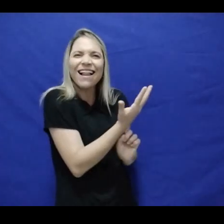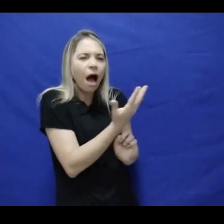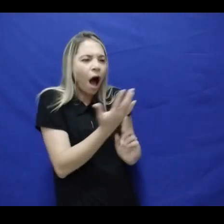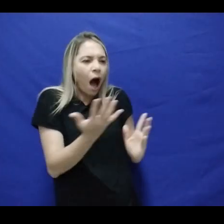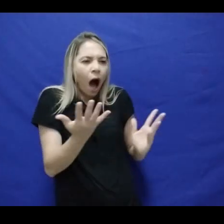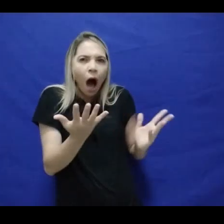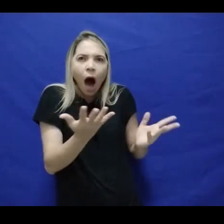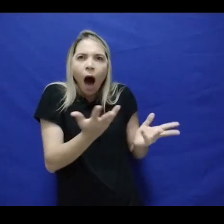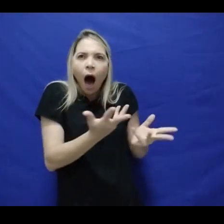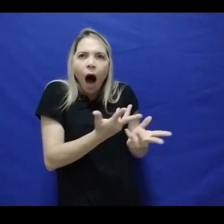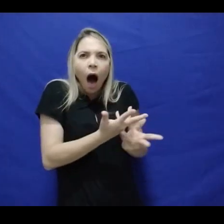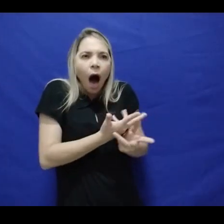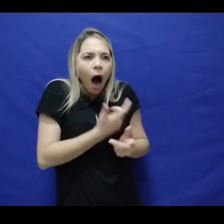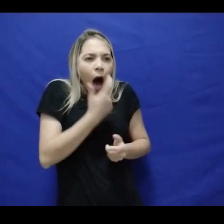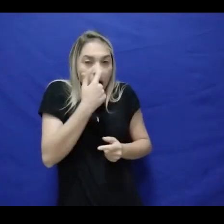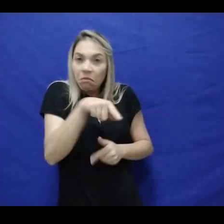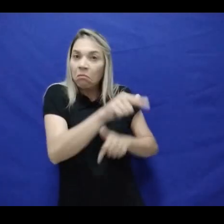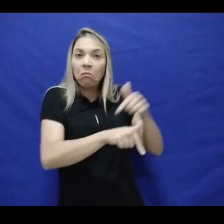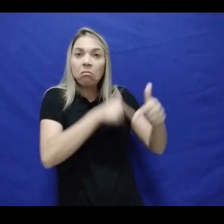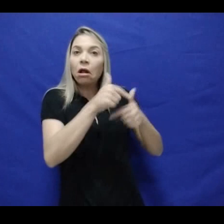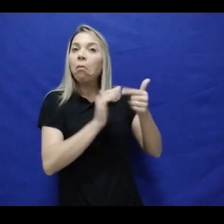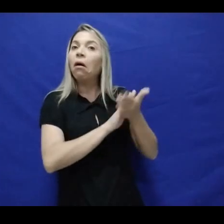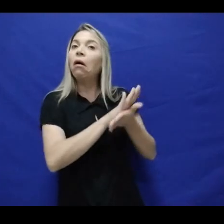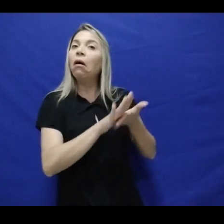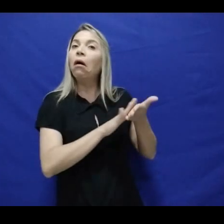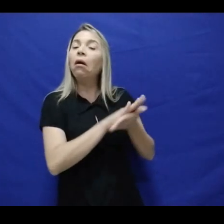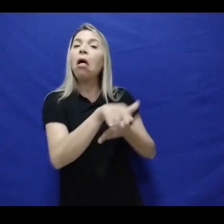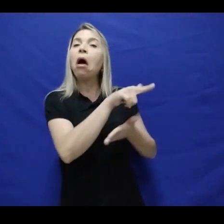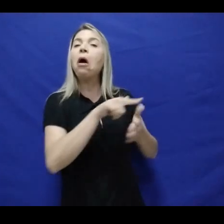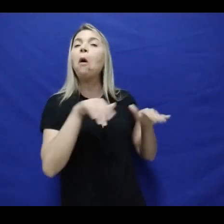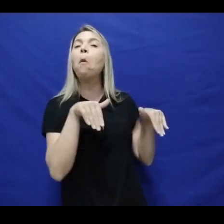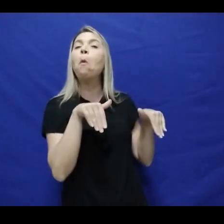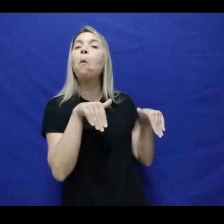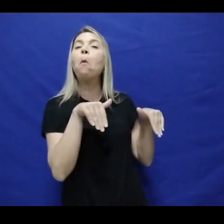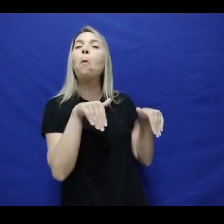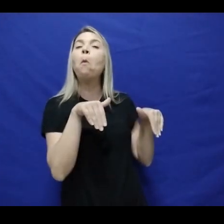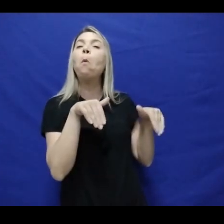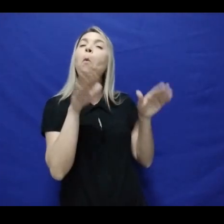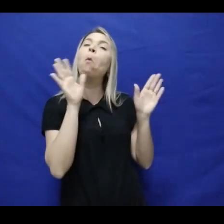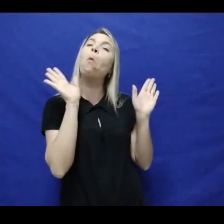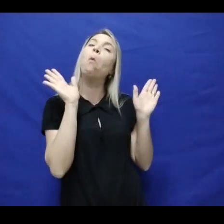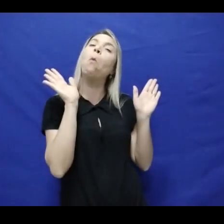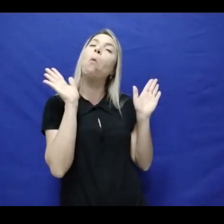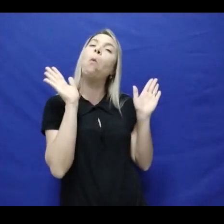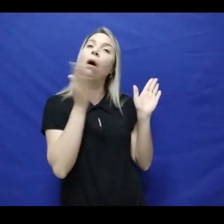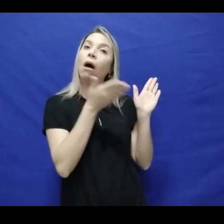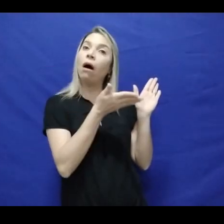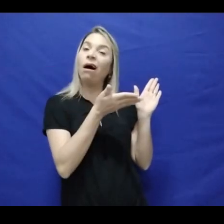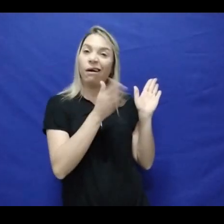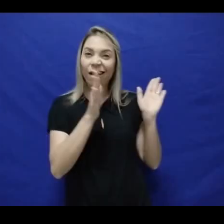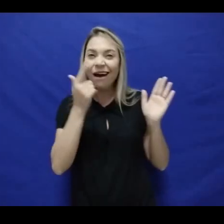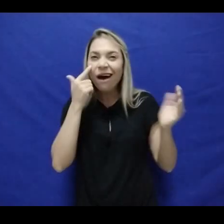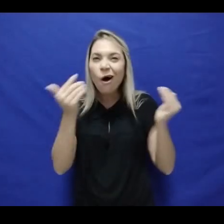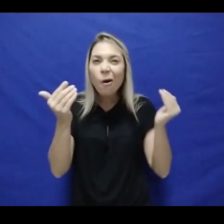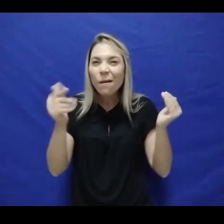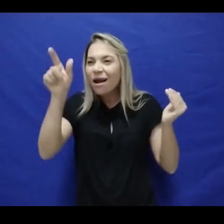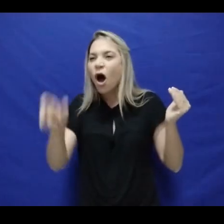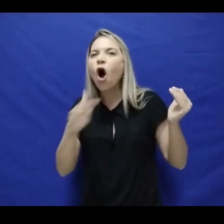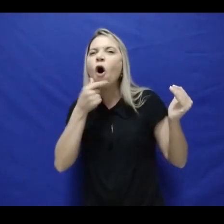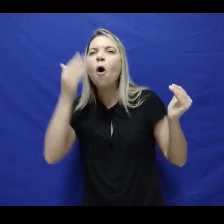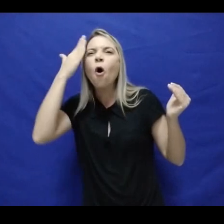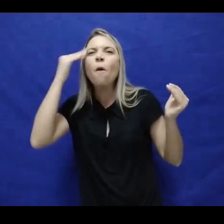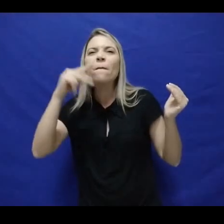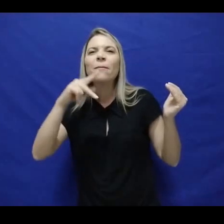campo. Eles não trabalham nem fiam. Eu, contudo, vos afirmo que nem Salomão, em toda a sua glória,